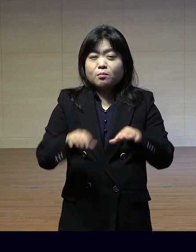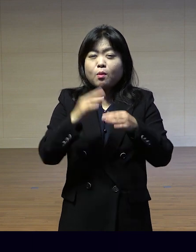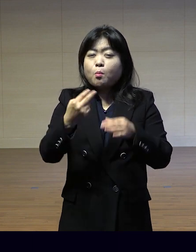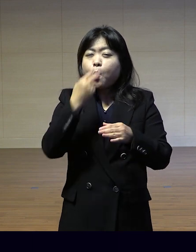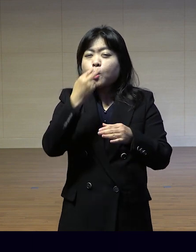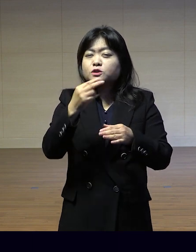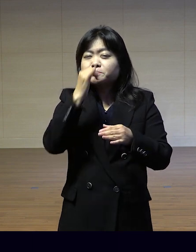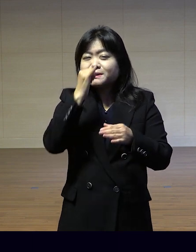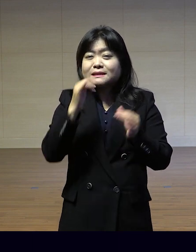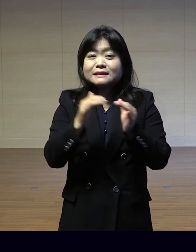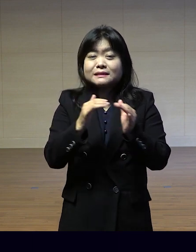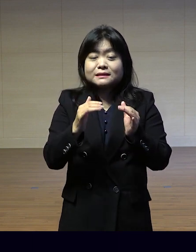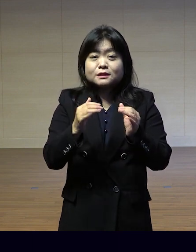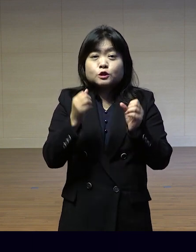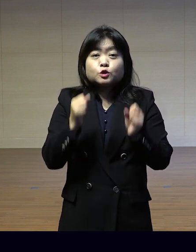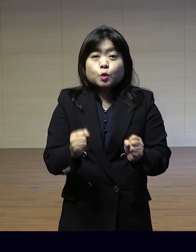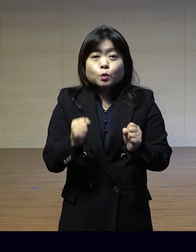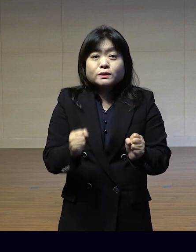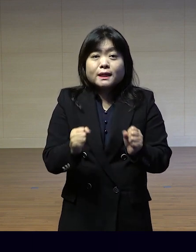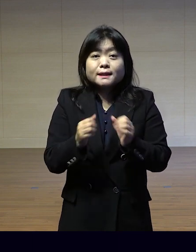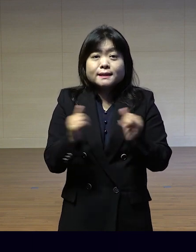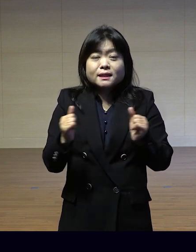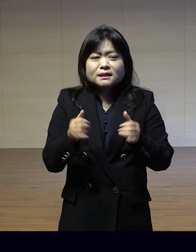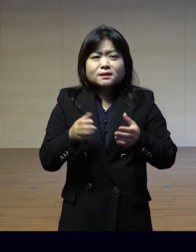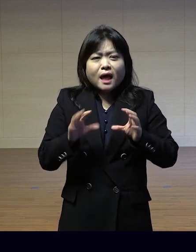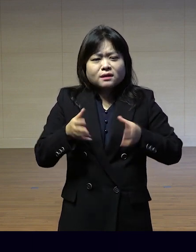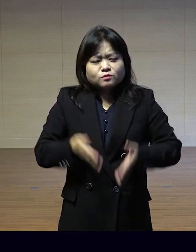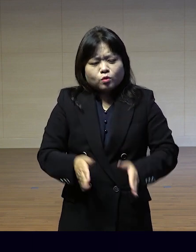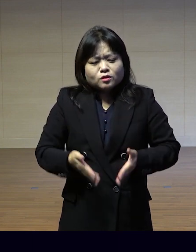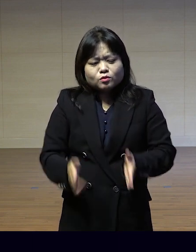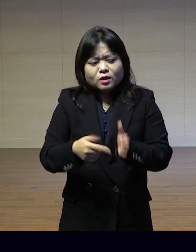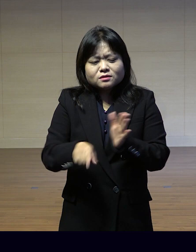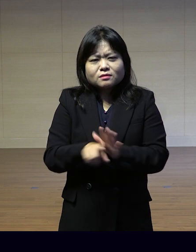있는 존재자는 전부 새끼 놓으려고 사는 것 같아요.